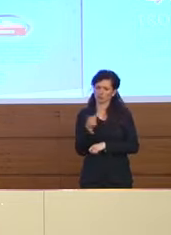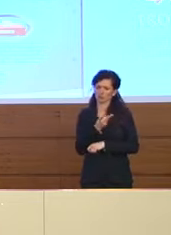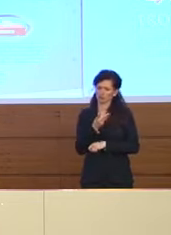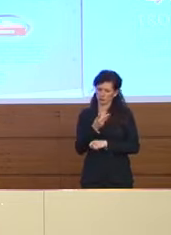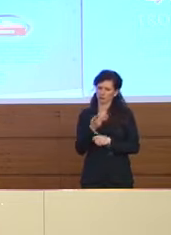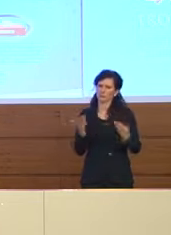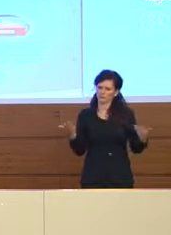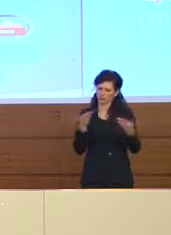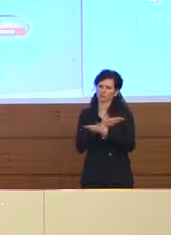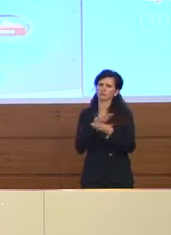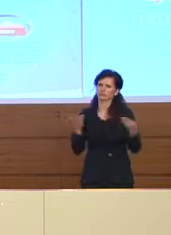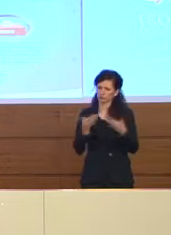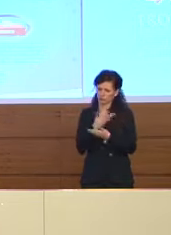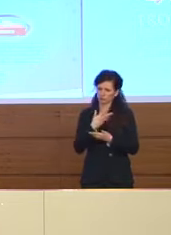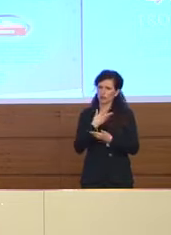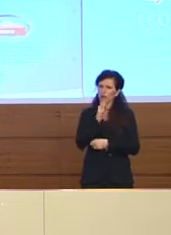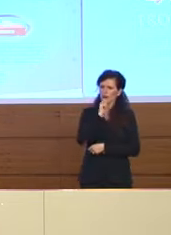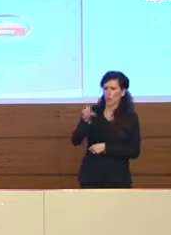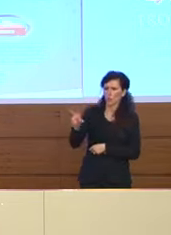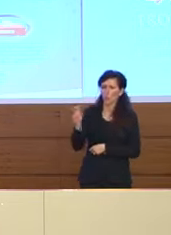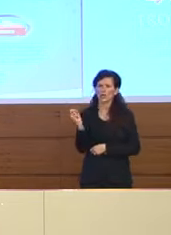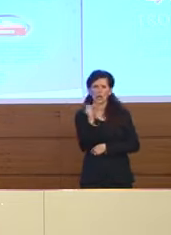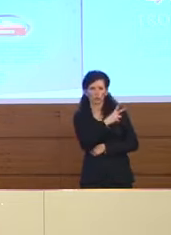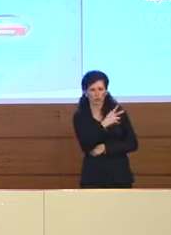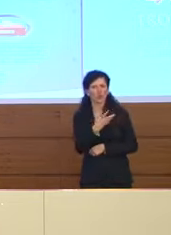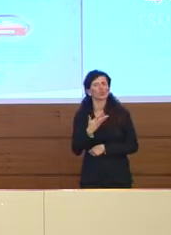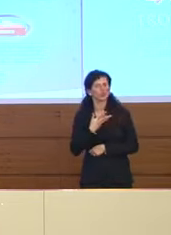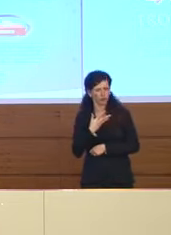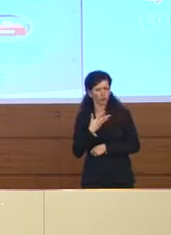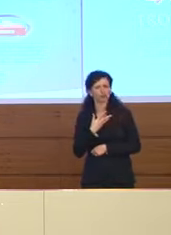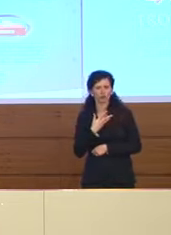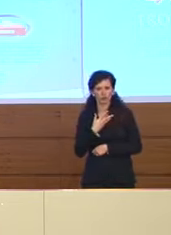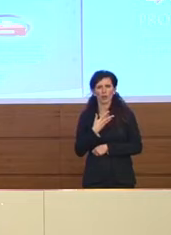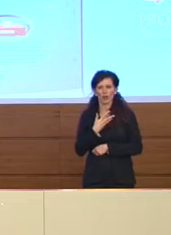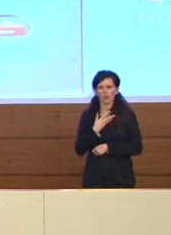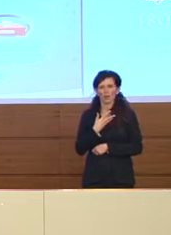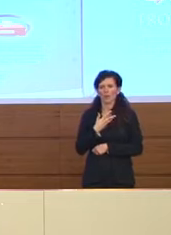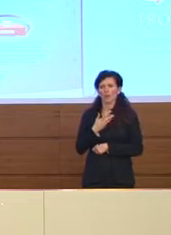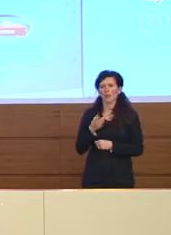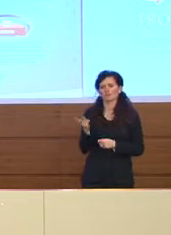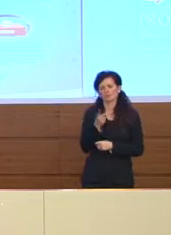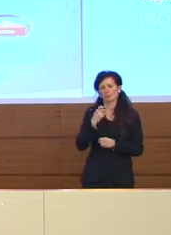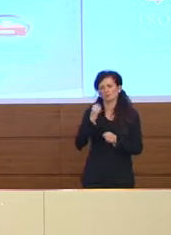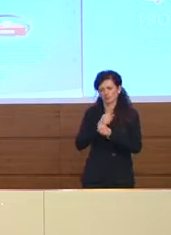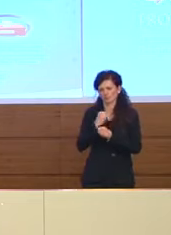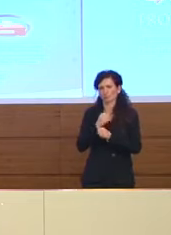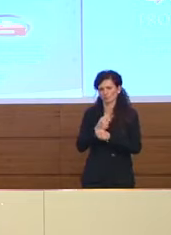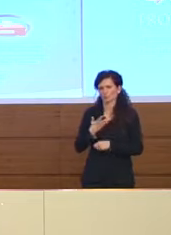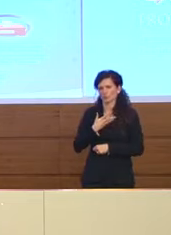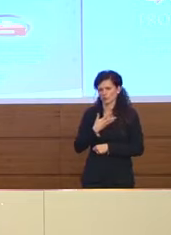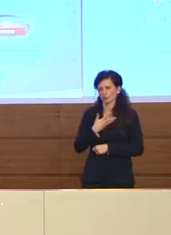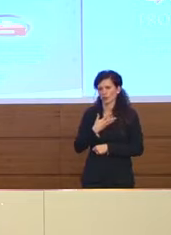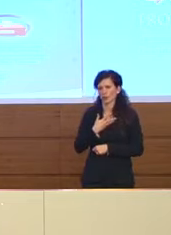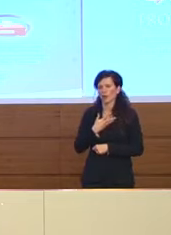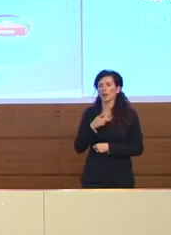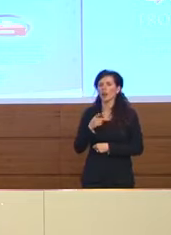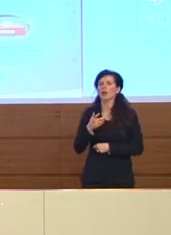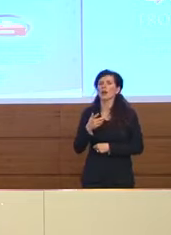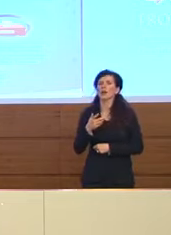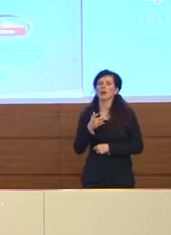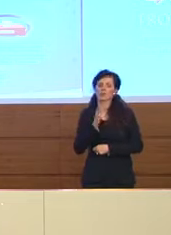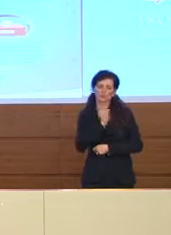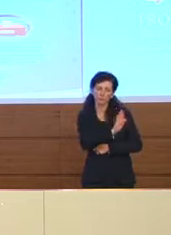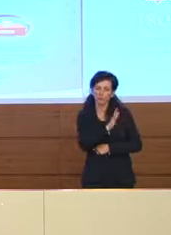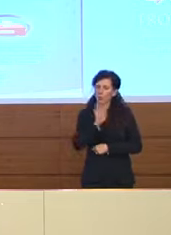complementare integrare direi quasi implicare forse il verbo più corretto le diverse competenze